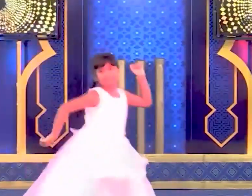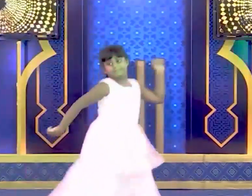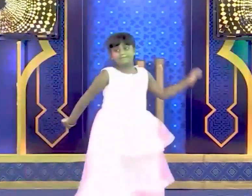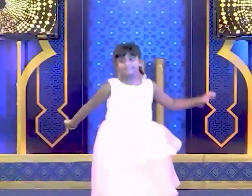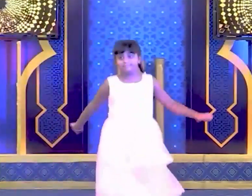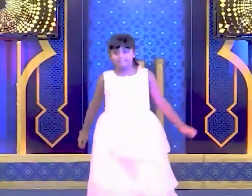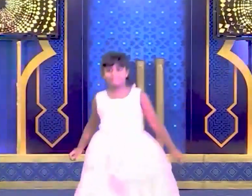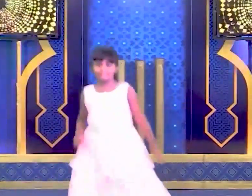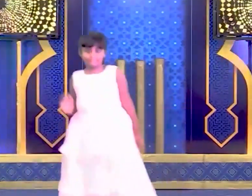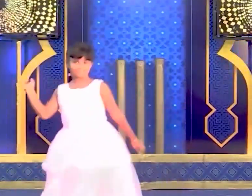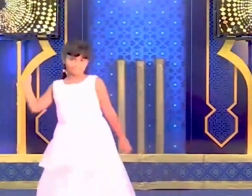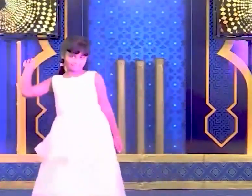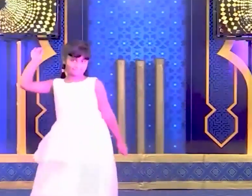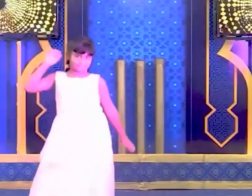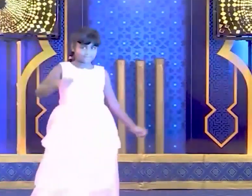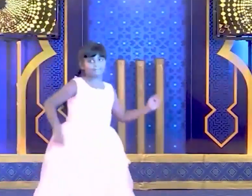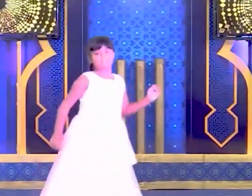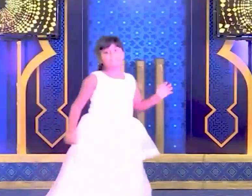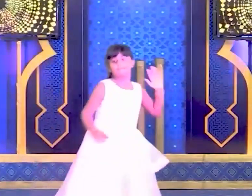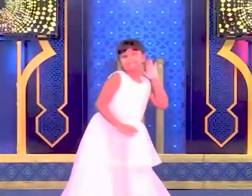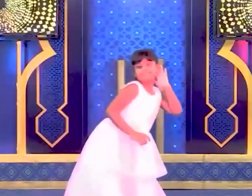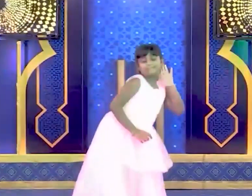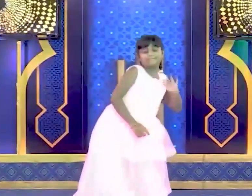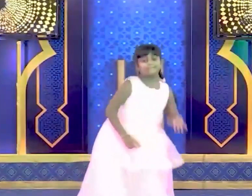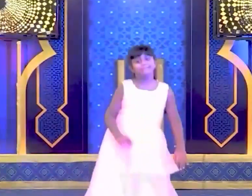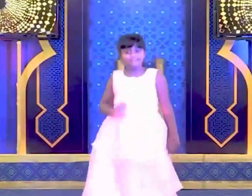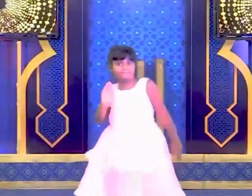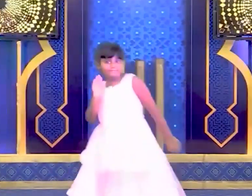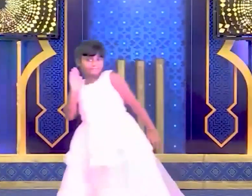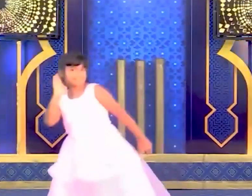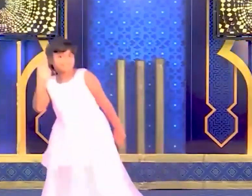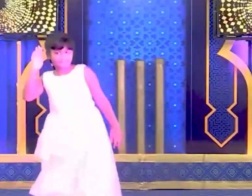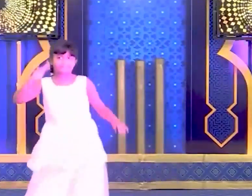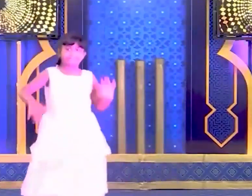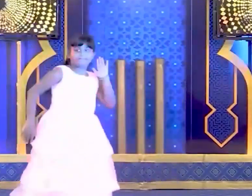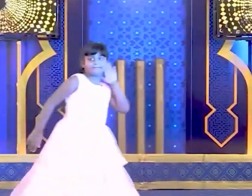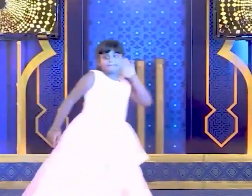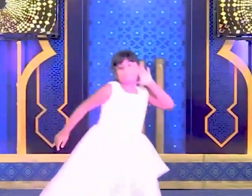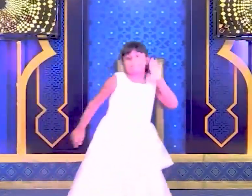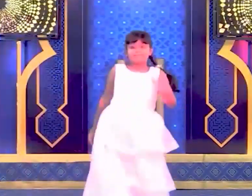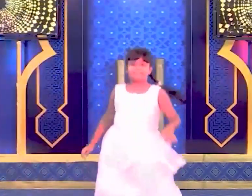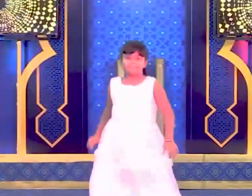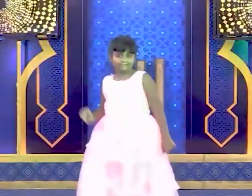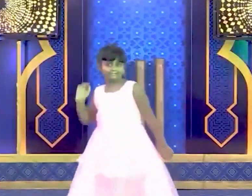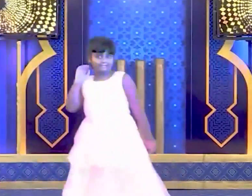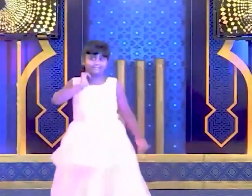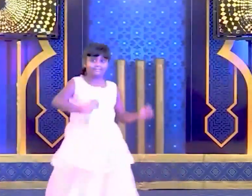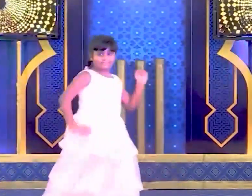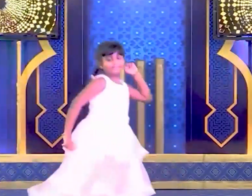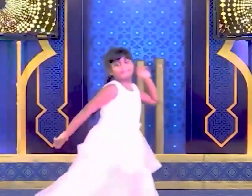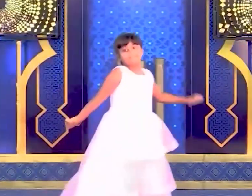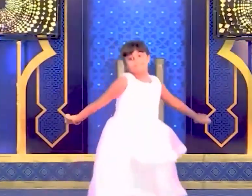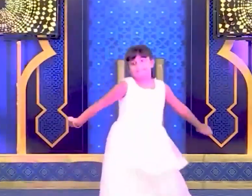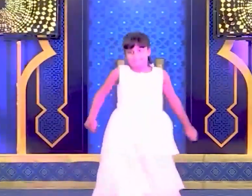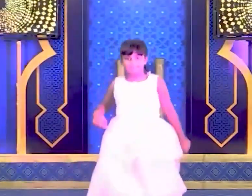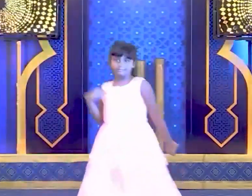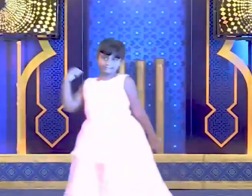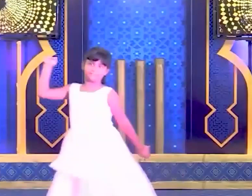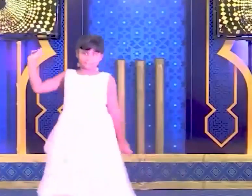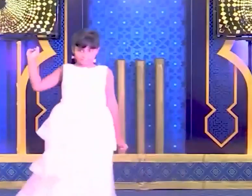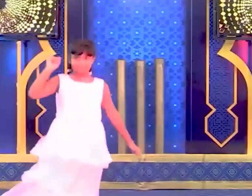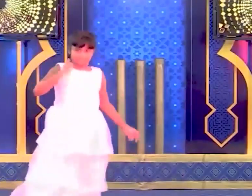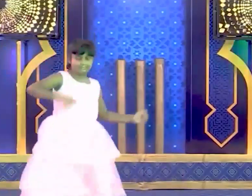बढ़ते जाओगे। कि उसका वचन जितना तुम सुनोगे विश्वास में उतने